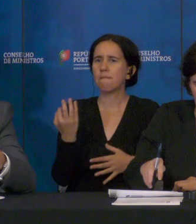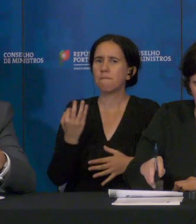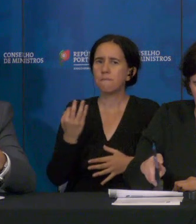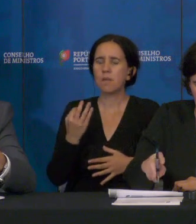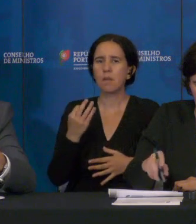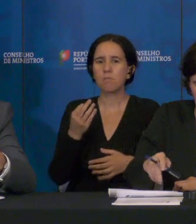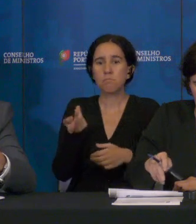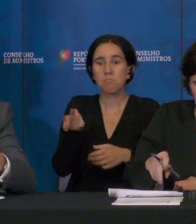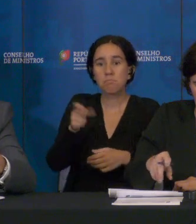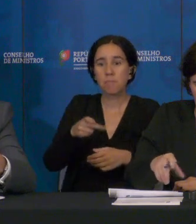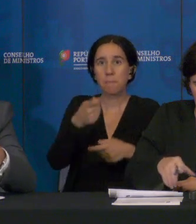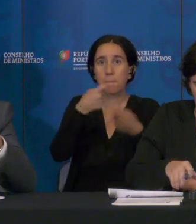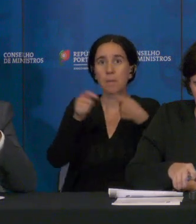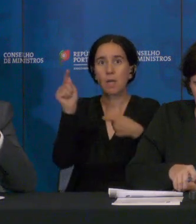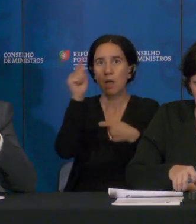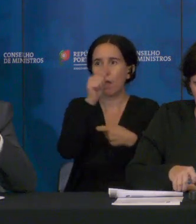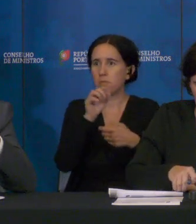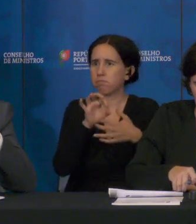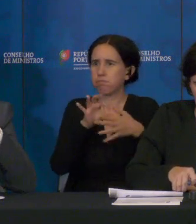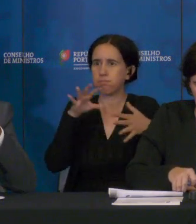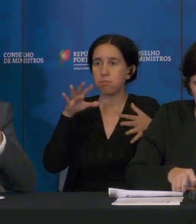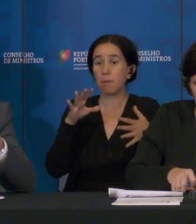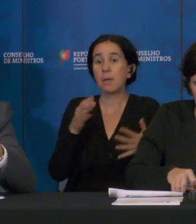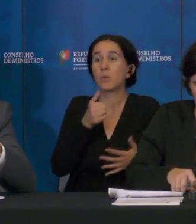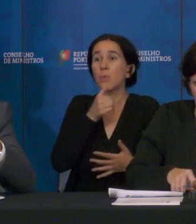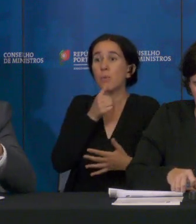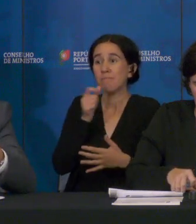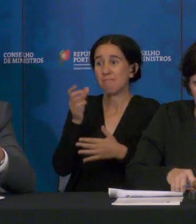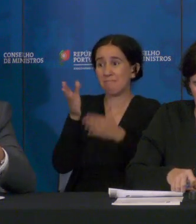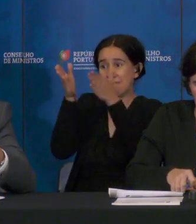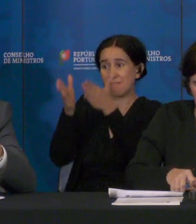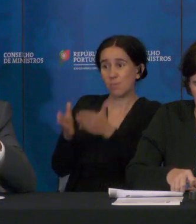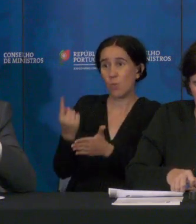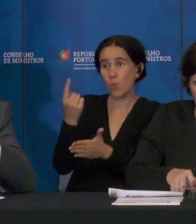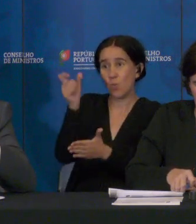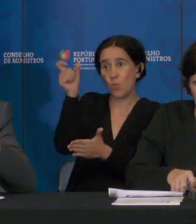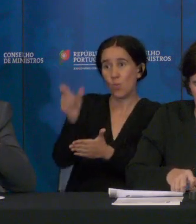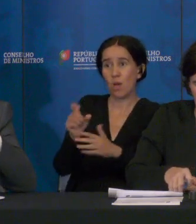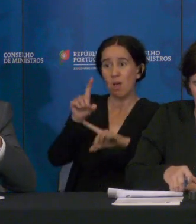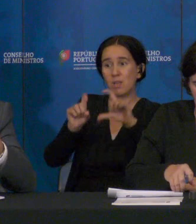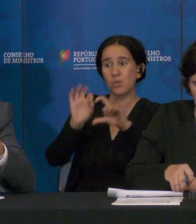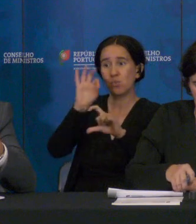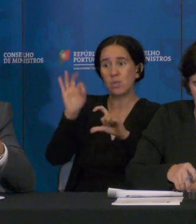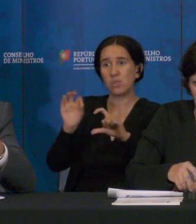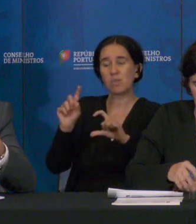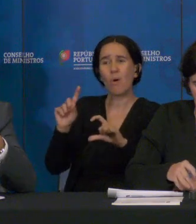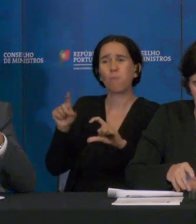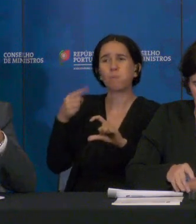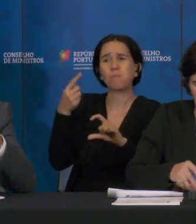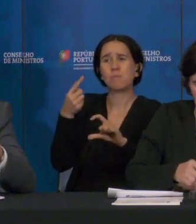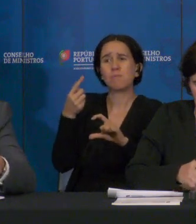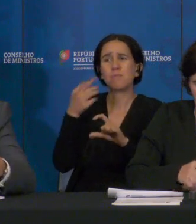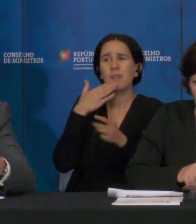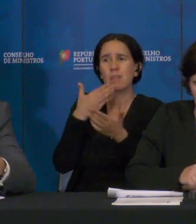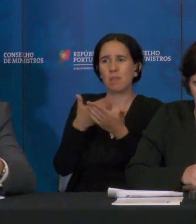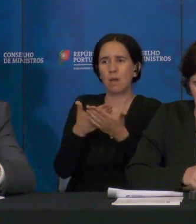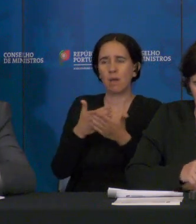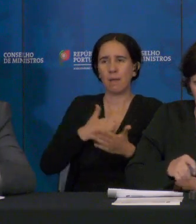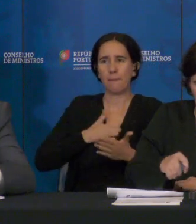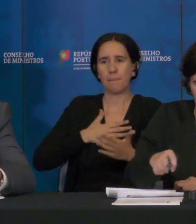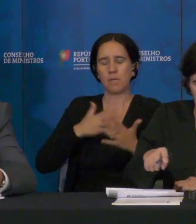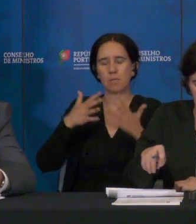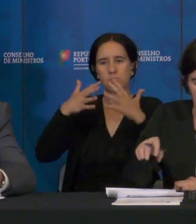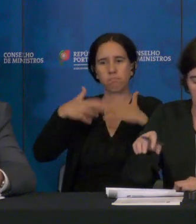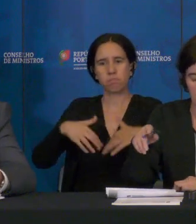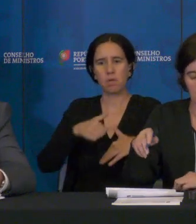com circunstâncias de mercado, mas com a situação de um seu acionista, que assistíssemos à implosão desta empresa